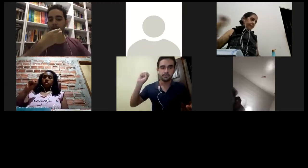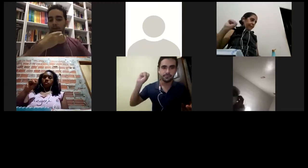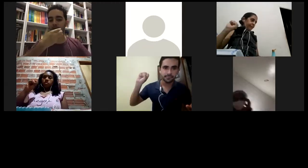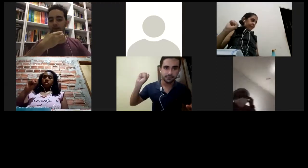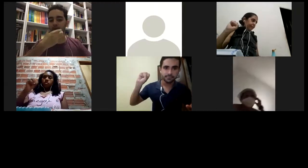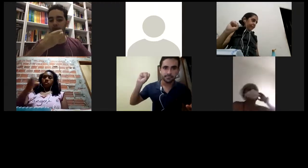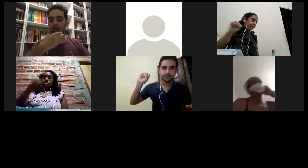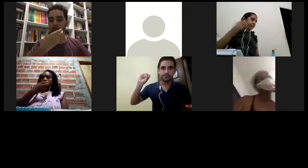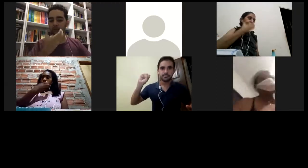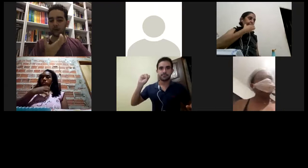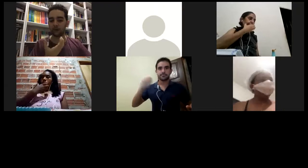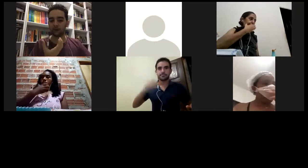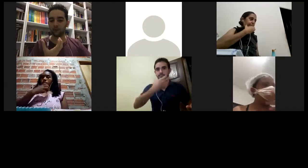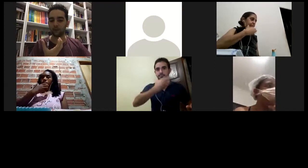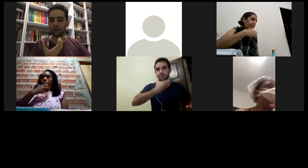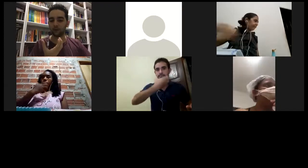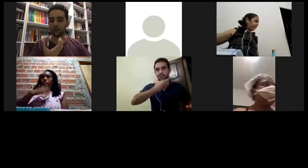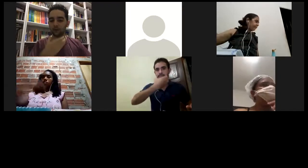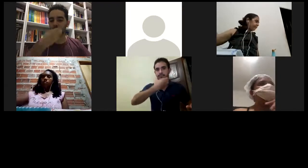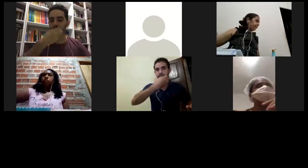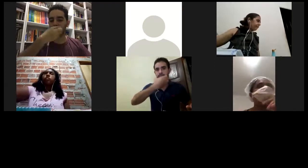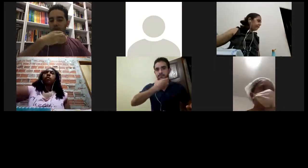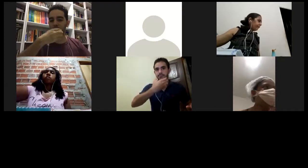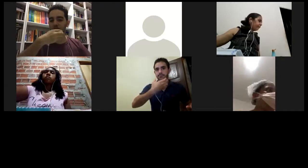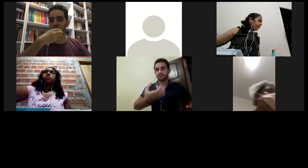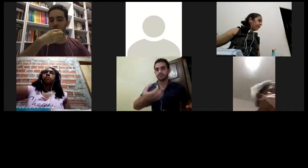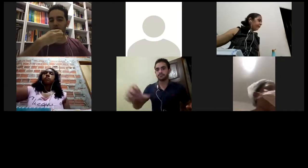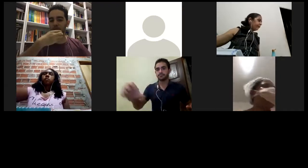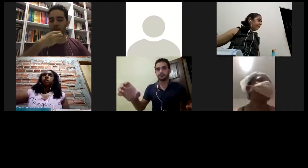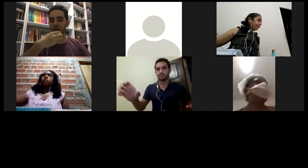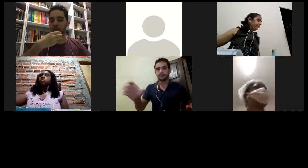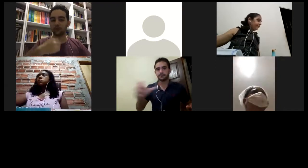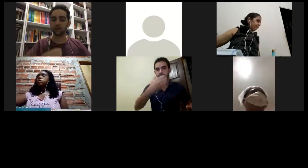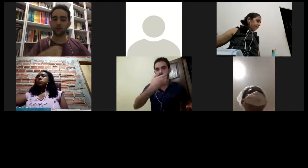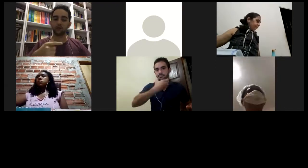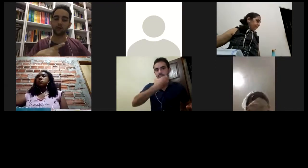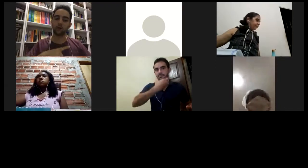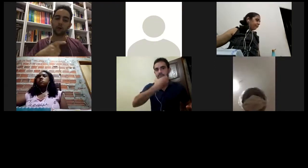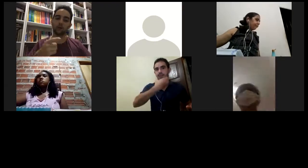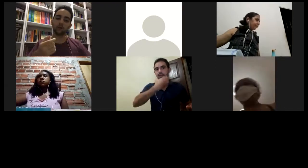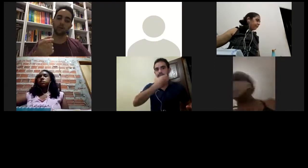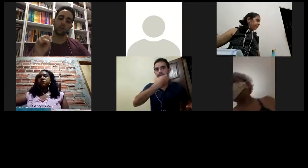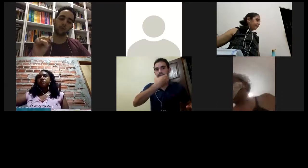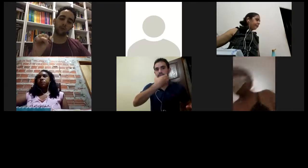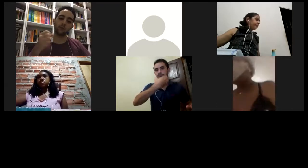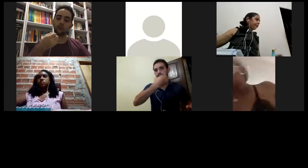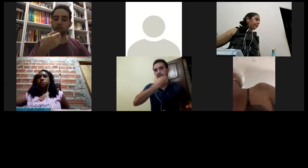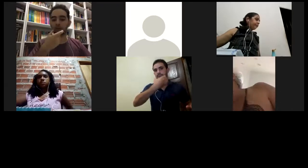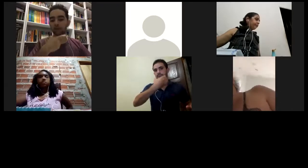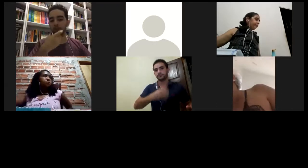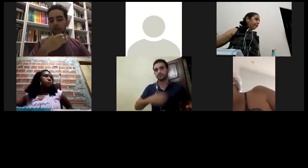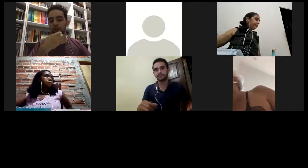maçãs. A mão assim e faz como se estivesse mordendo. Então, eu tenho